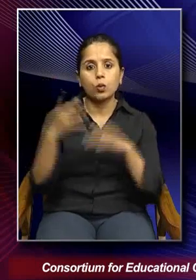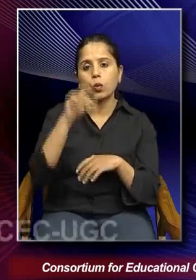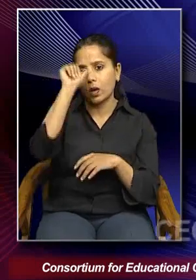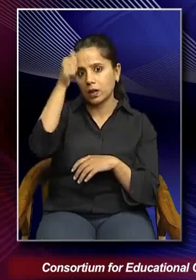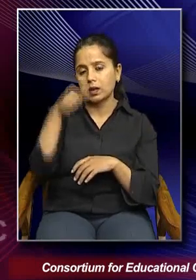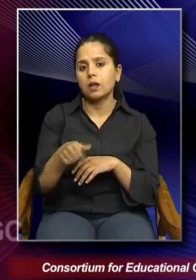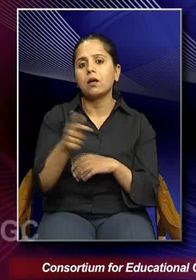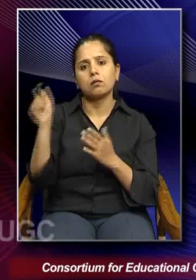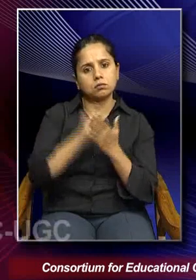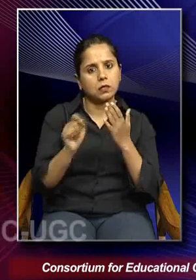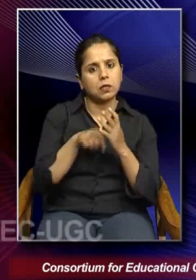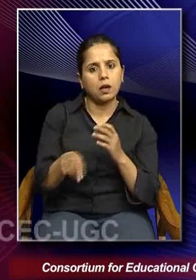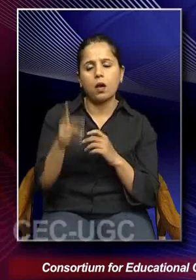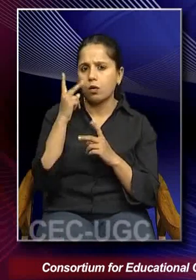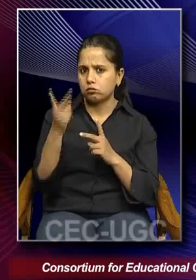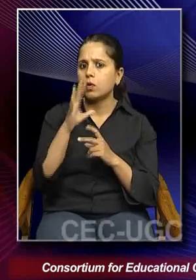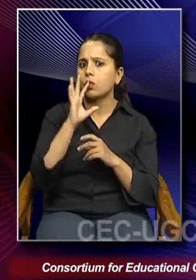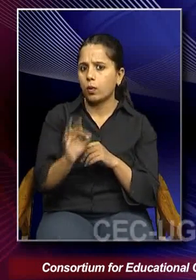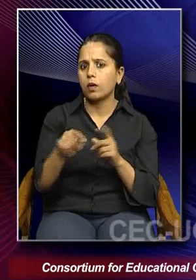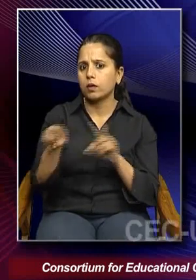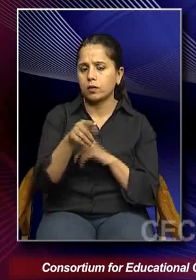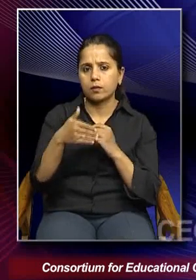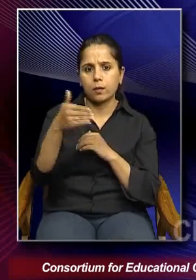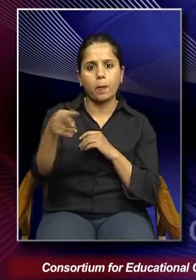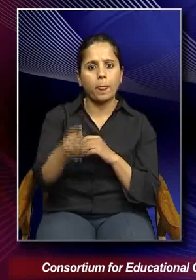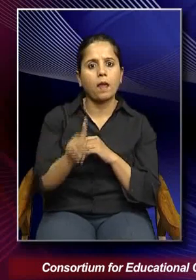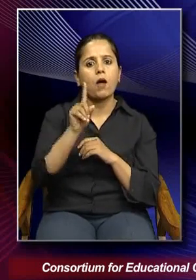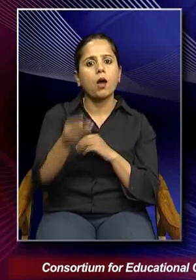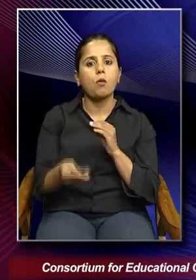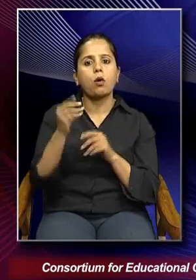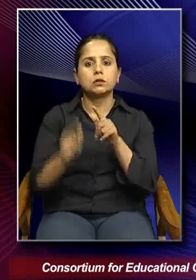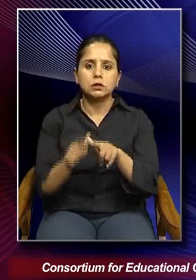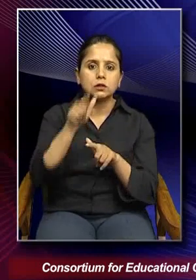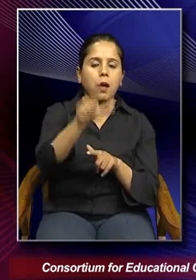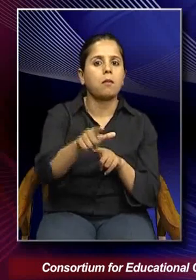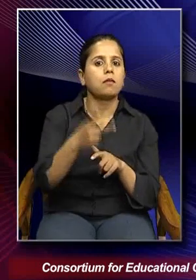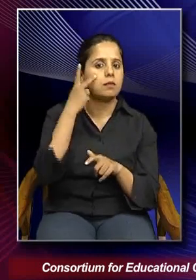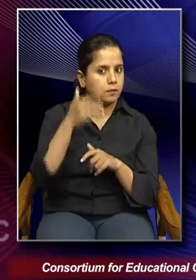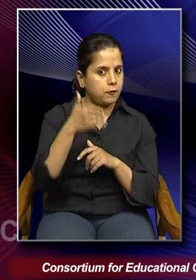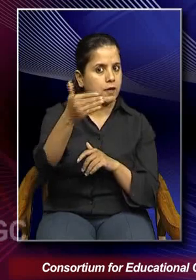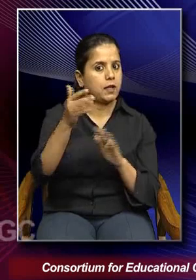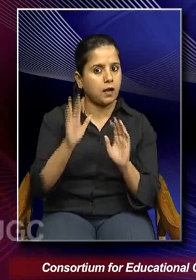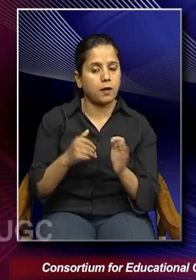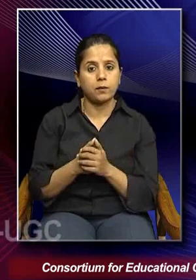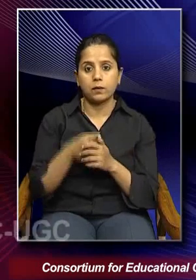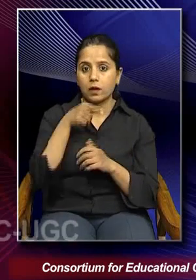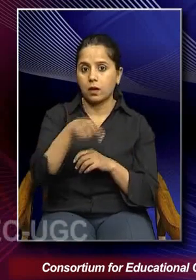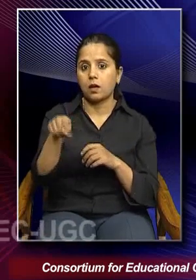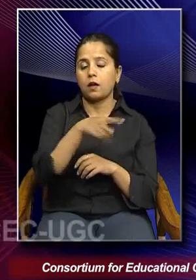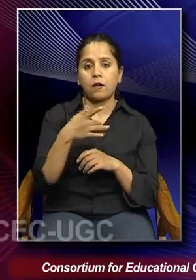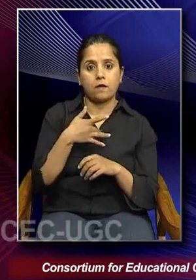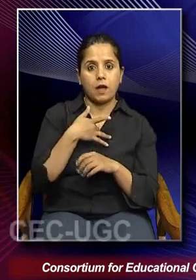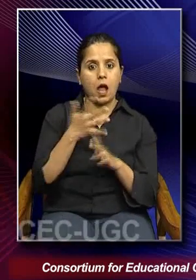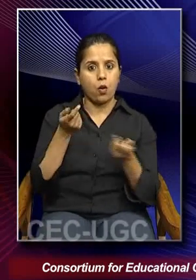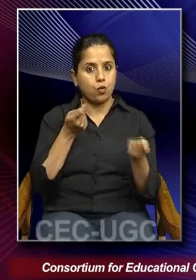को निश्चित रूप से एक कम और आगे ले जाता है और कृत्य की दृष्टि